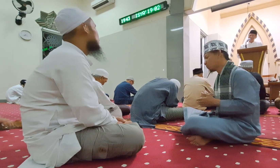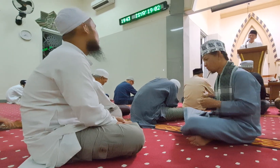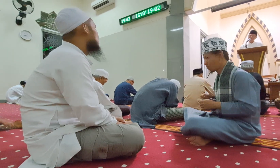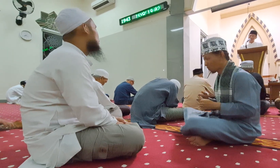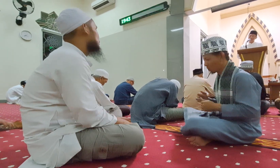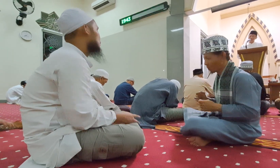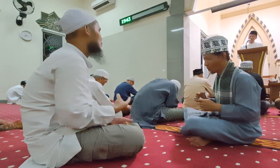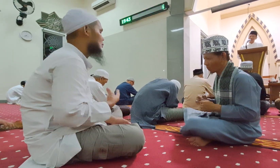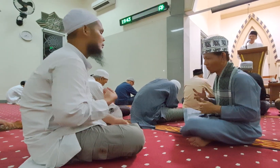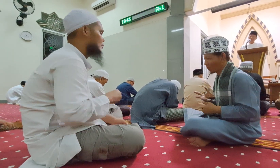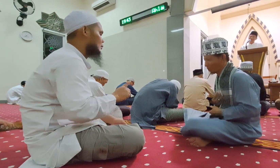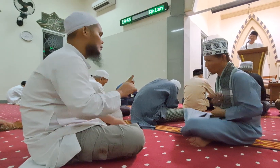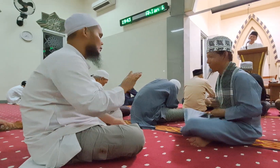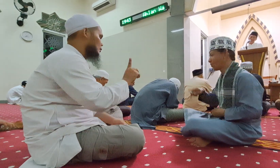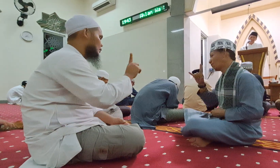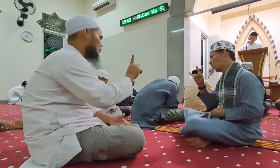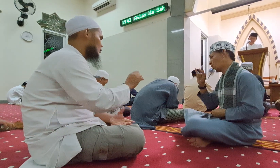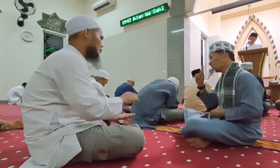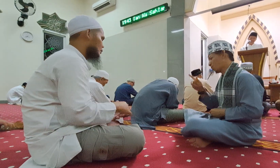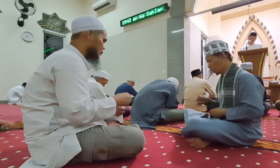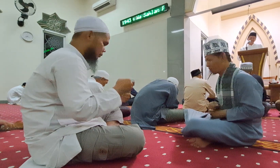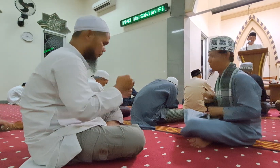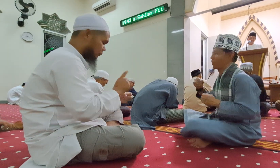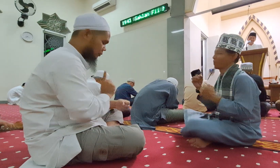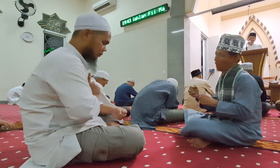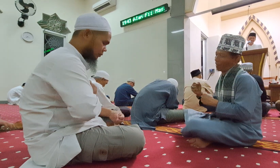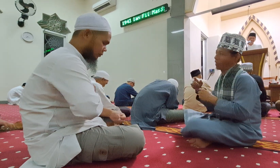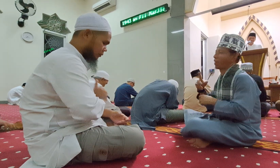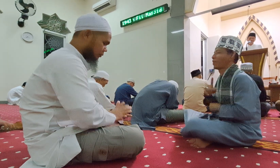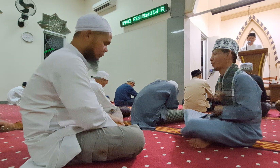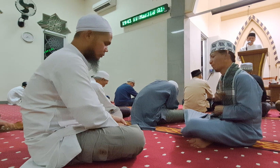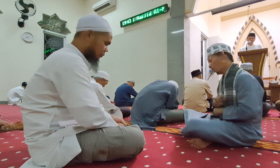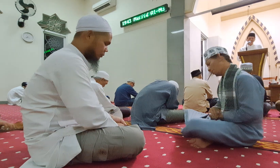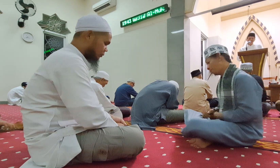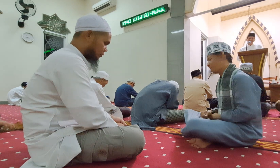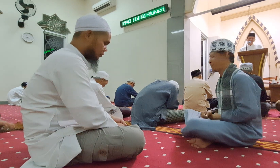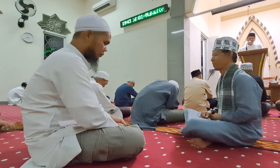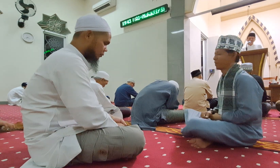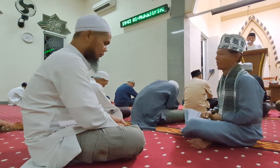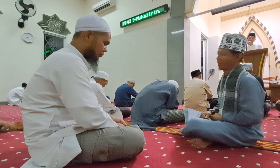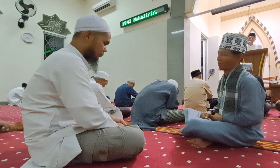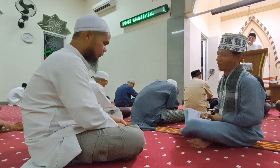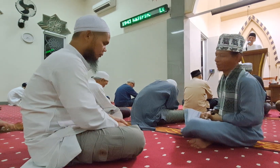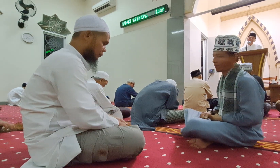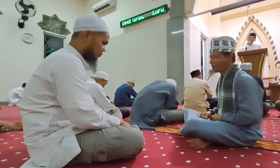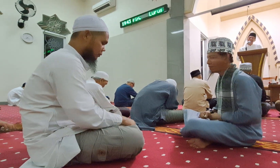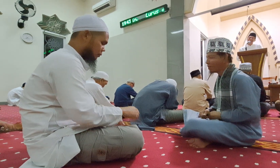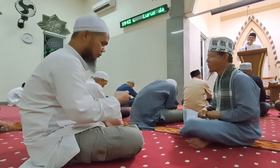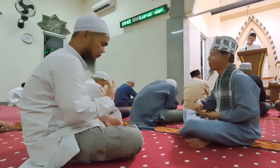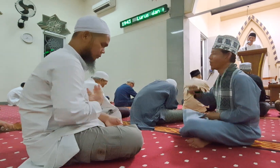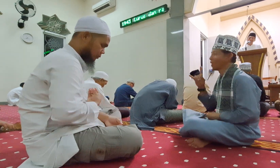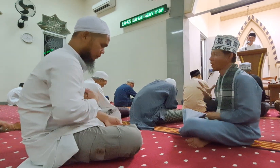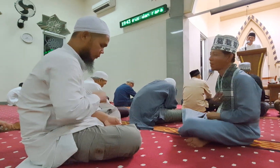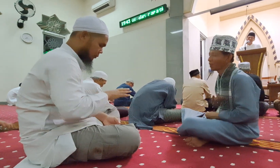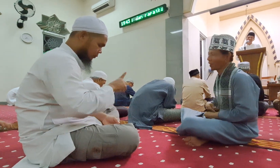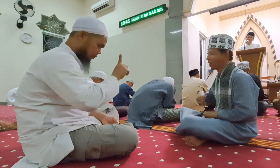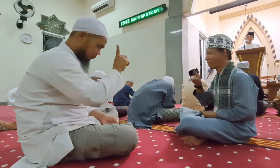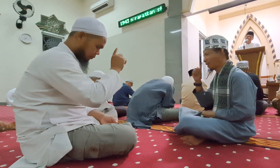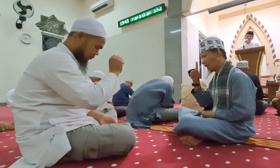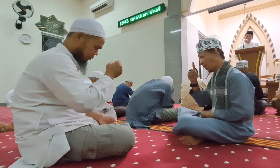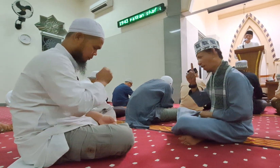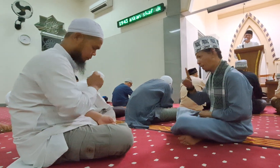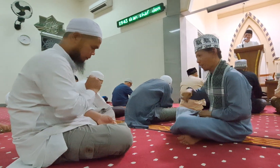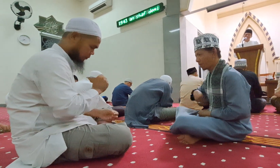bertakwa telah menjaga diri Bu bertakwa itu menjaga diri